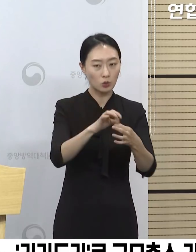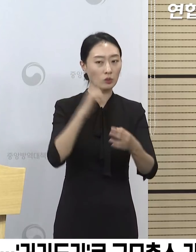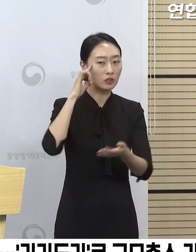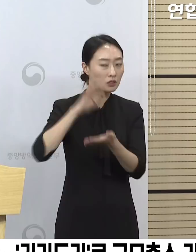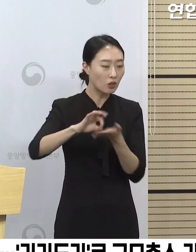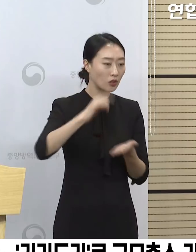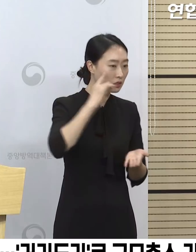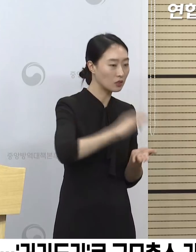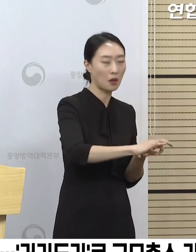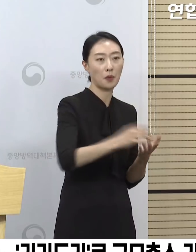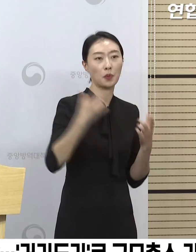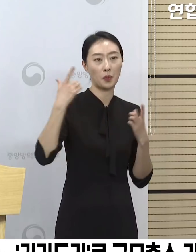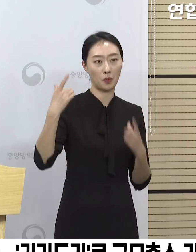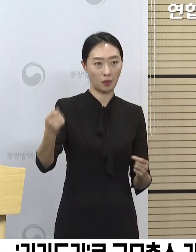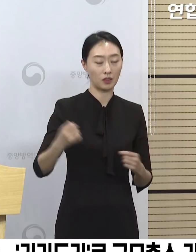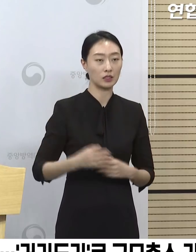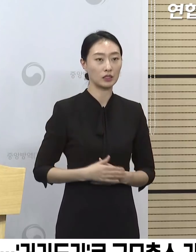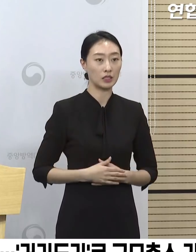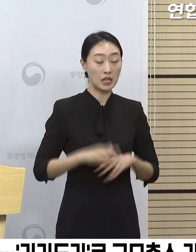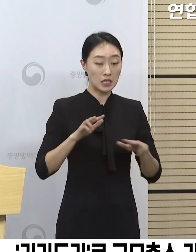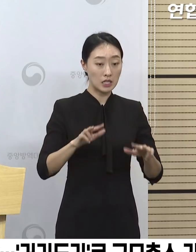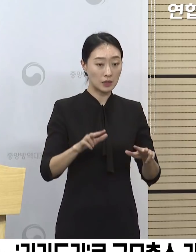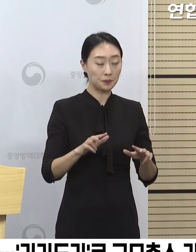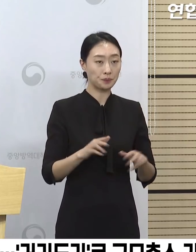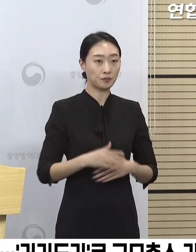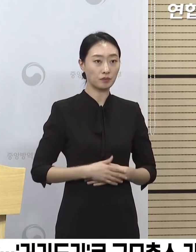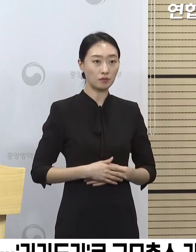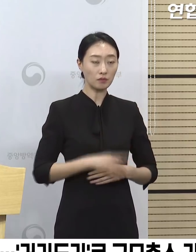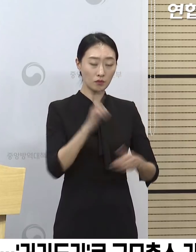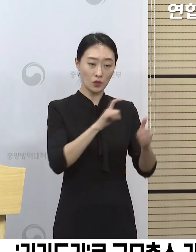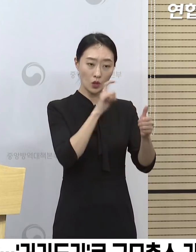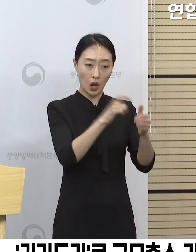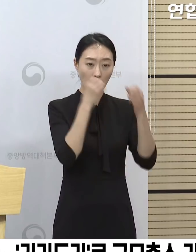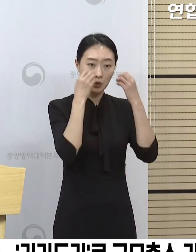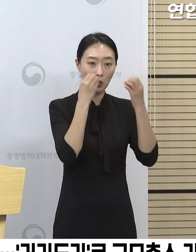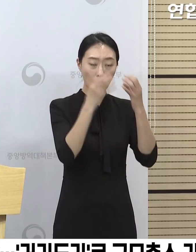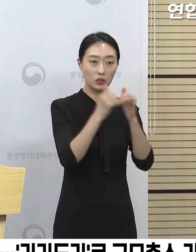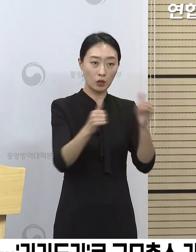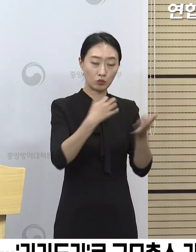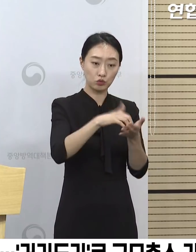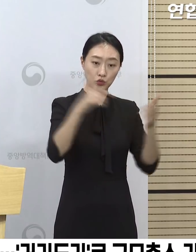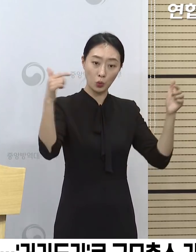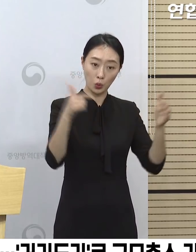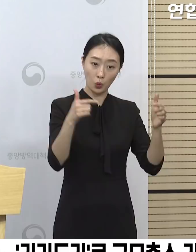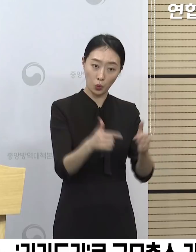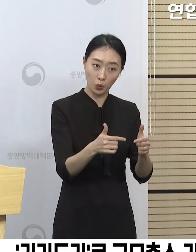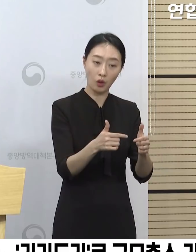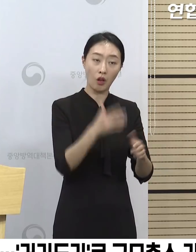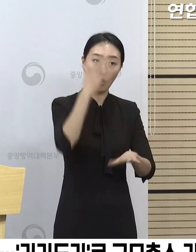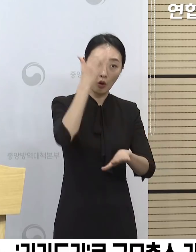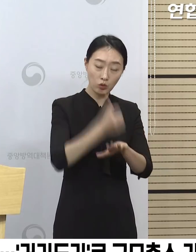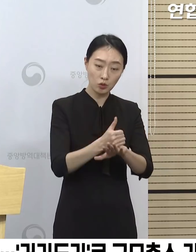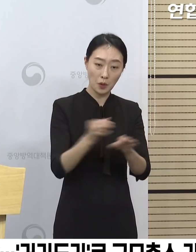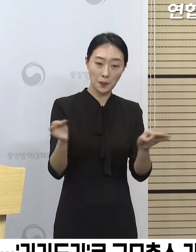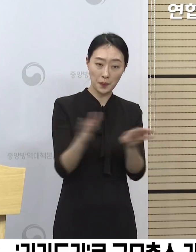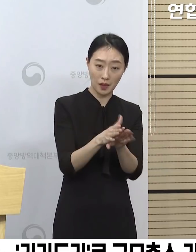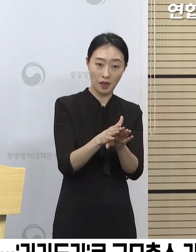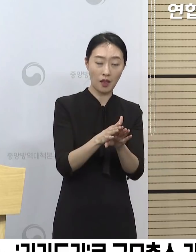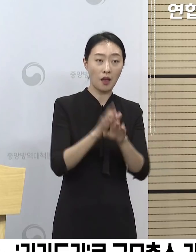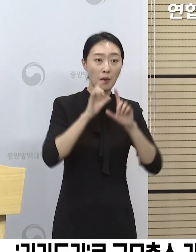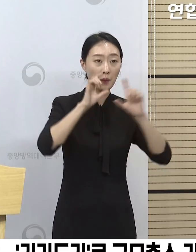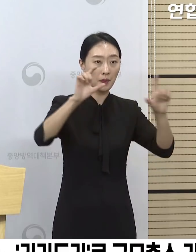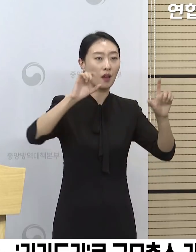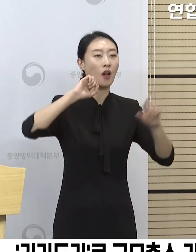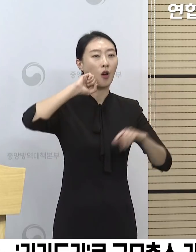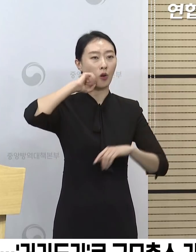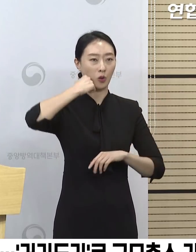현재는 그 신규 환자 수만 가지고 단기적으로 종식이나 완화를 얘기할 수 있는 그런 단계는 절대